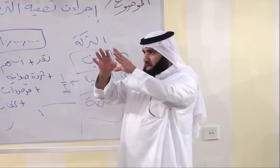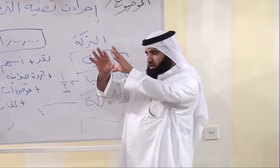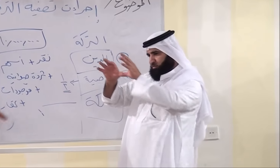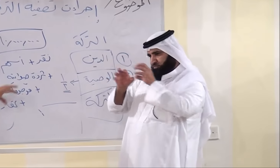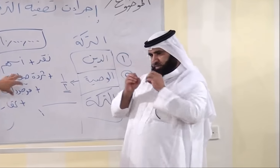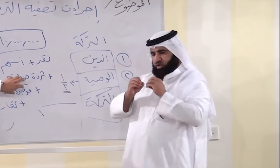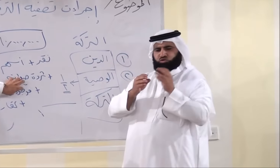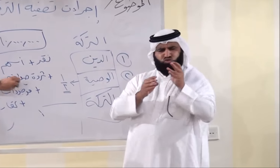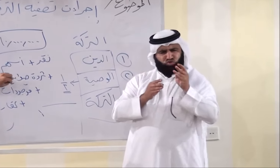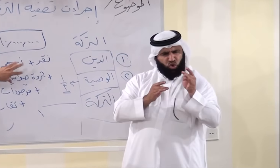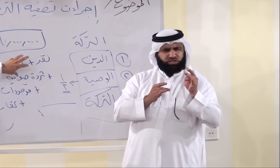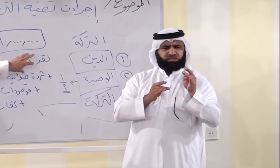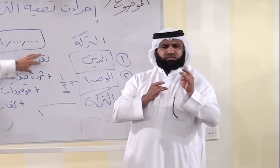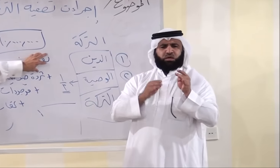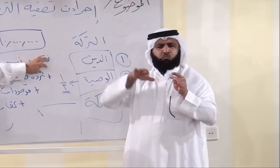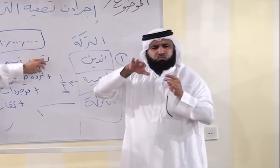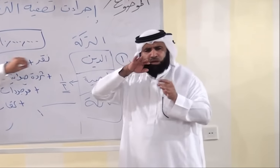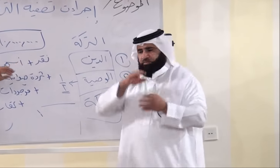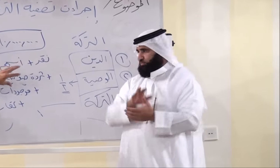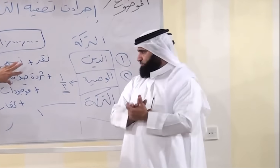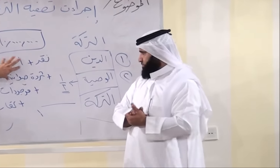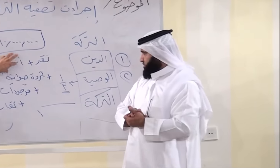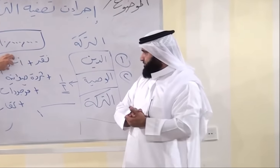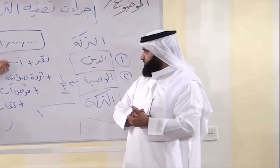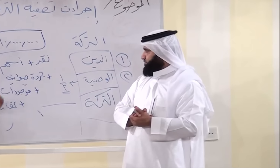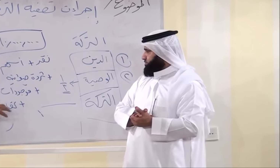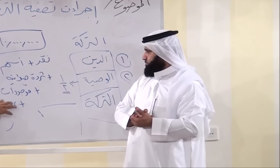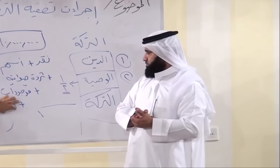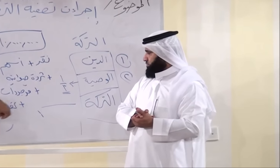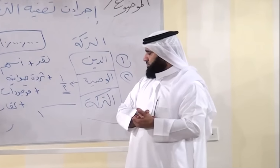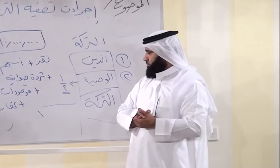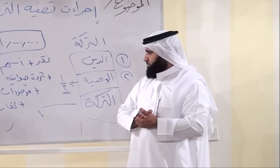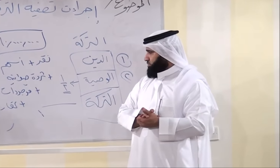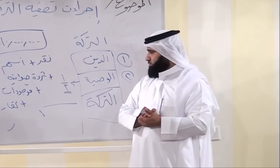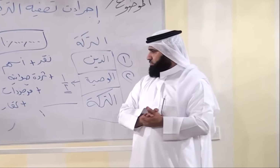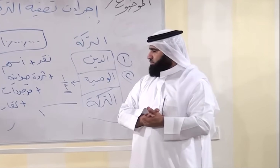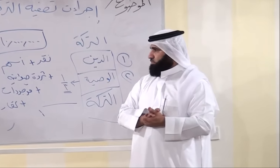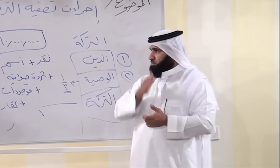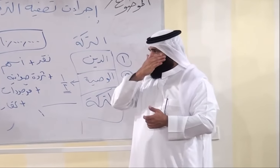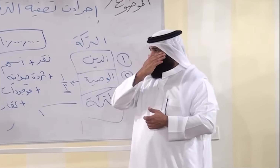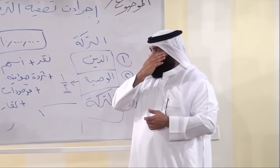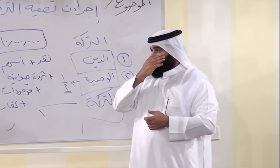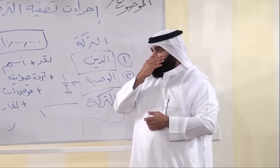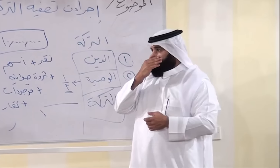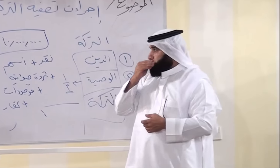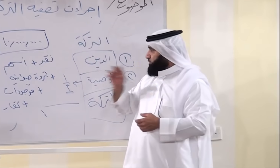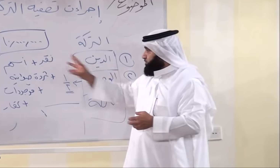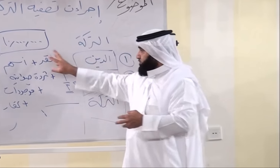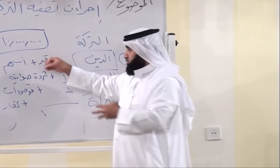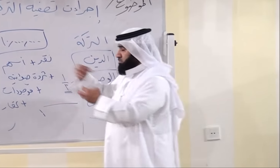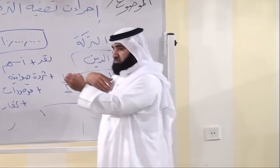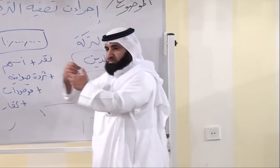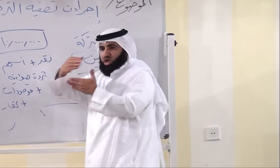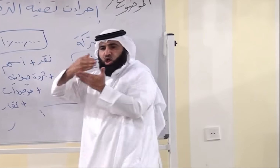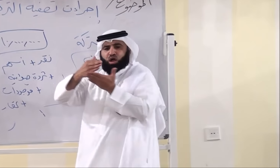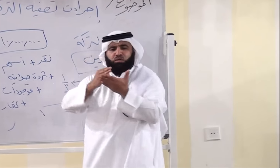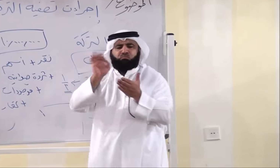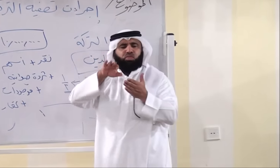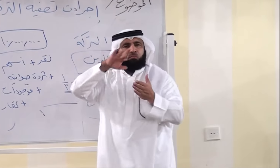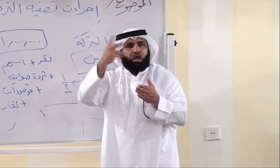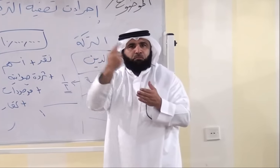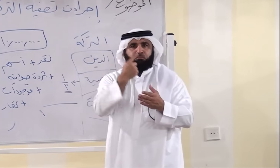أو أخذ من الثروة الحيوانية وأخذ من النقد وأخذ من الأسهم وأخذ من العقار، يتصرف فيه من تلقاء نفسه